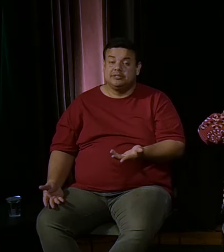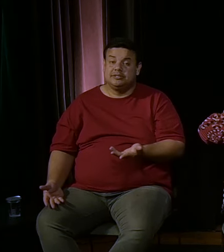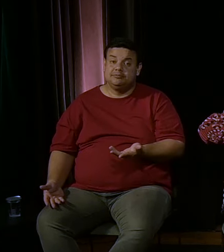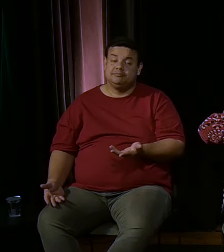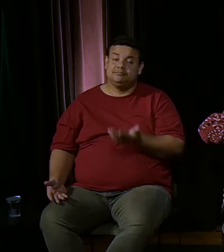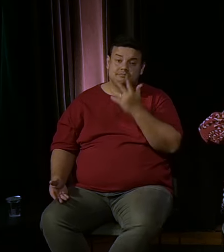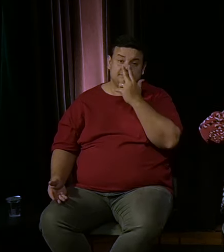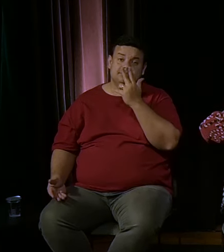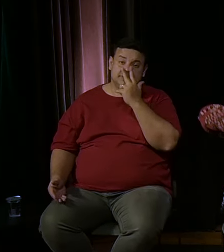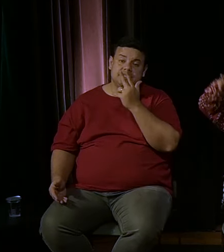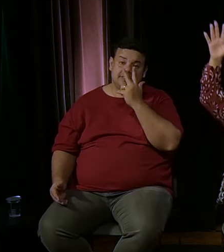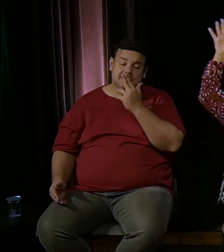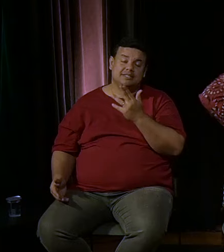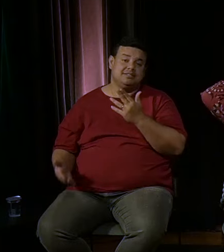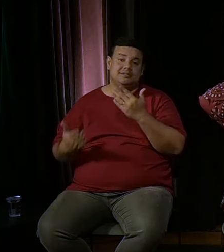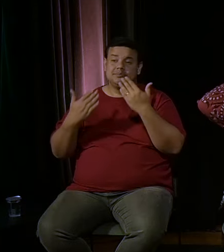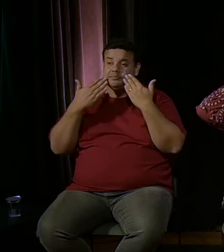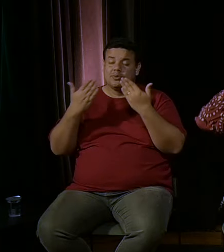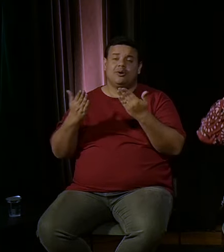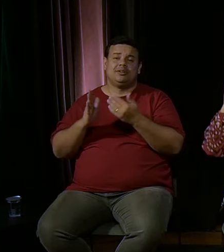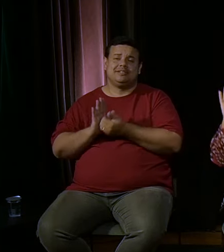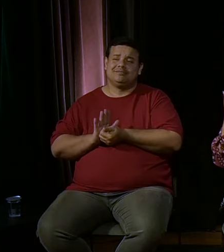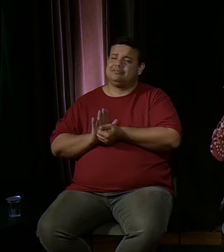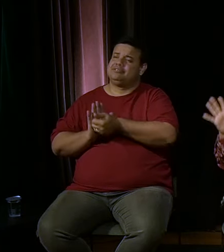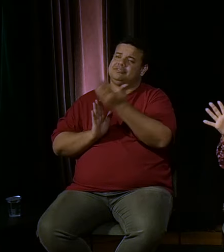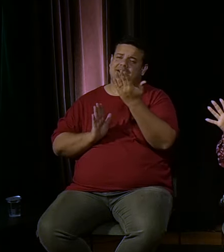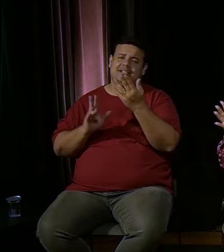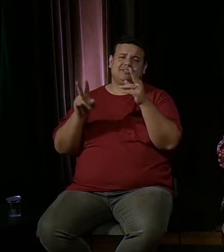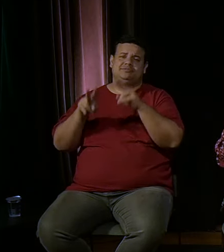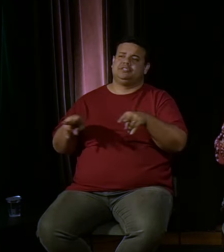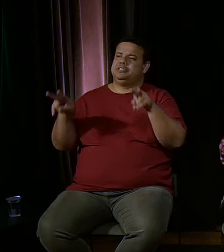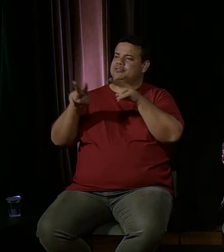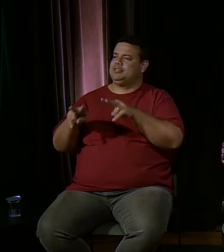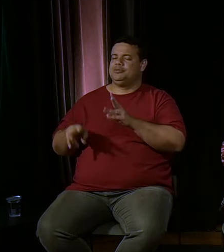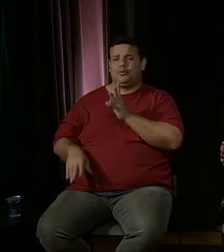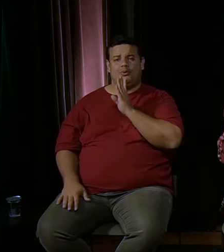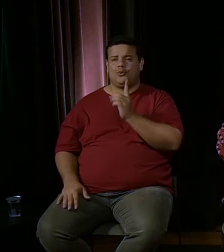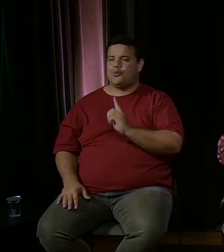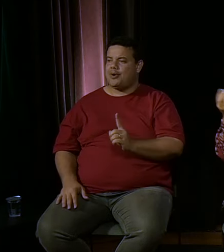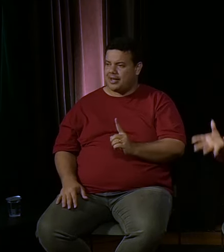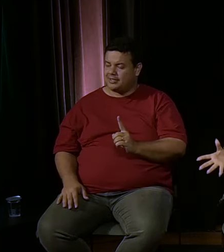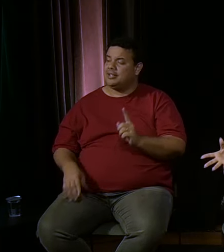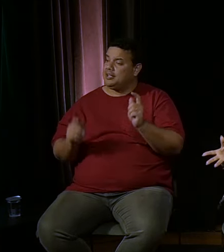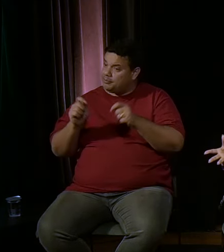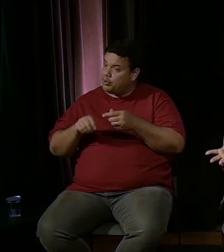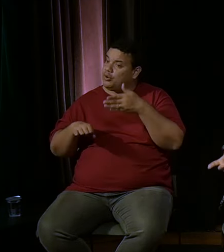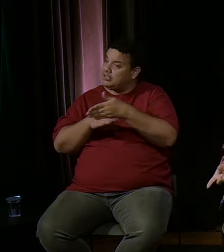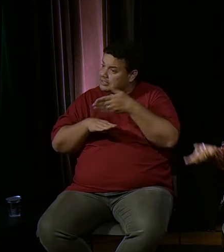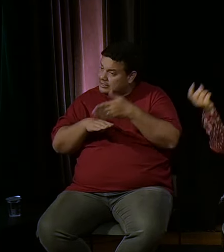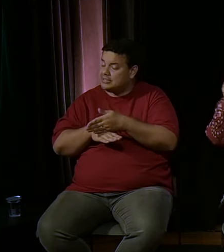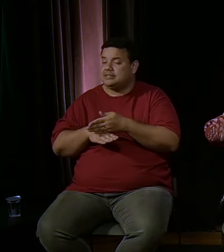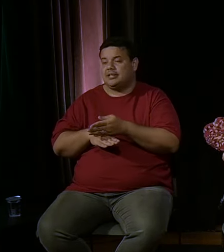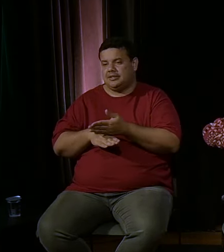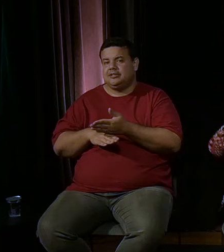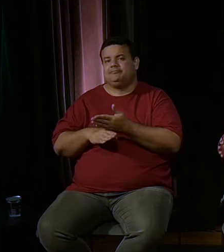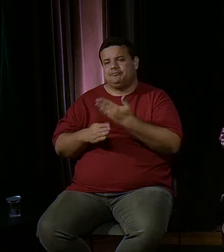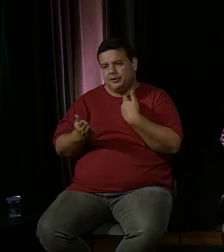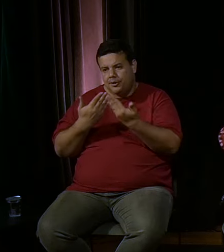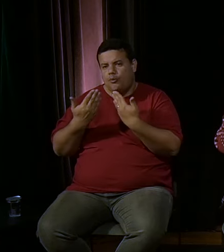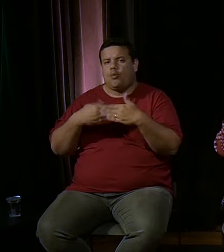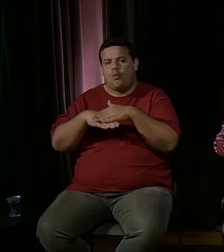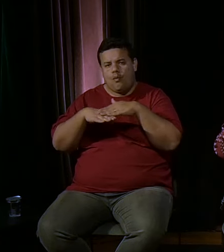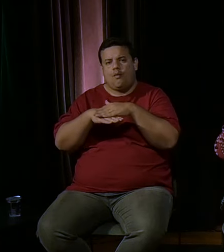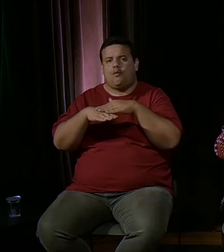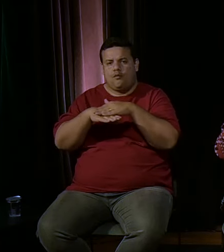trazendo... um punhado de imagens que a gente desconhece, que é muito bom a gente poder acessar e conversar. Isso,